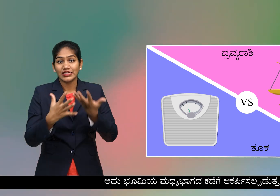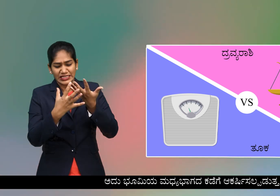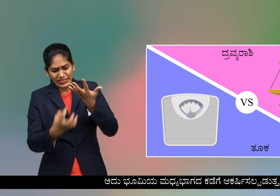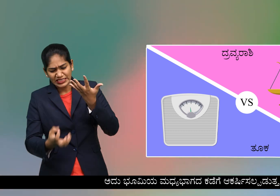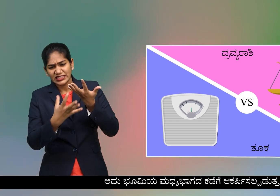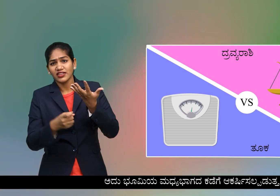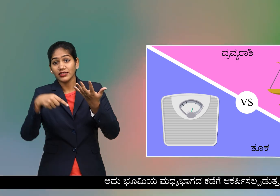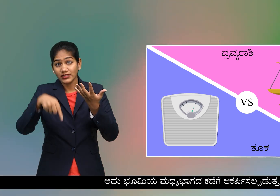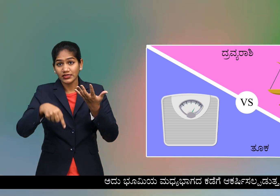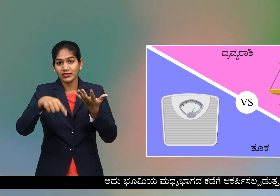ಆಕರ್ಷಿಸಲ್ಪಡುತ್ತದೆ.